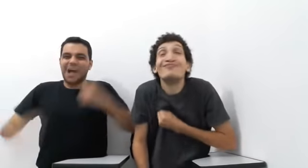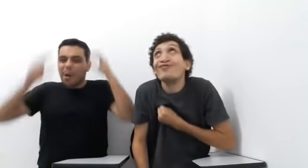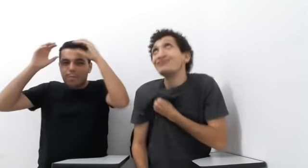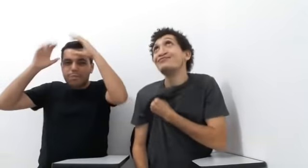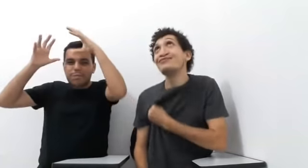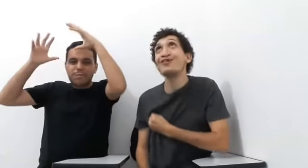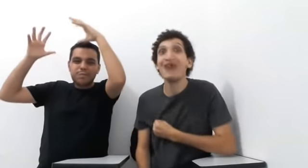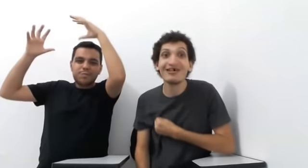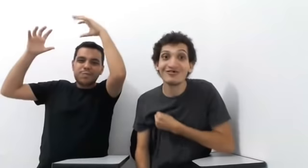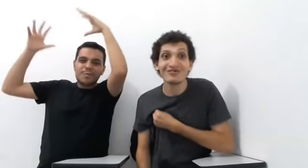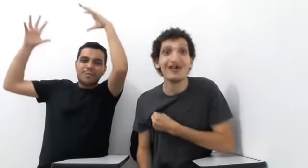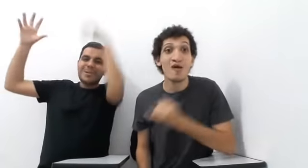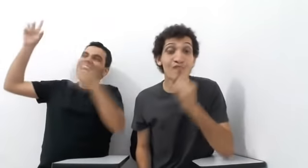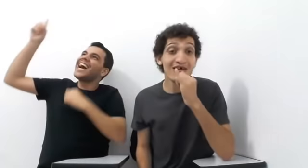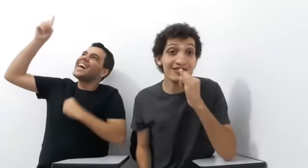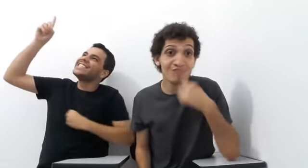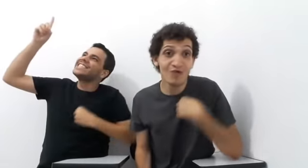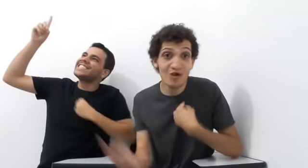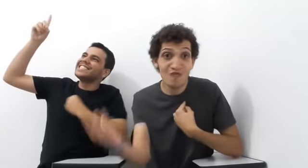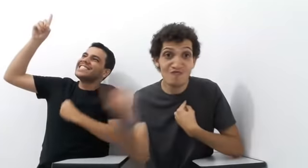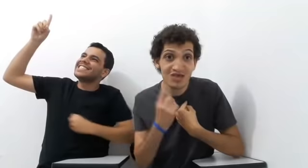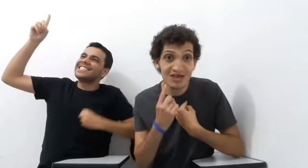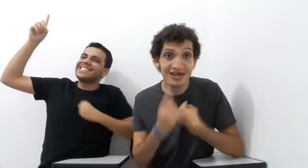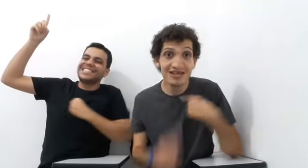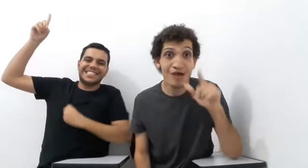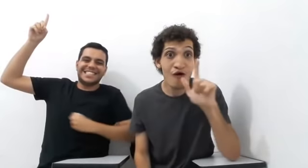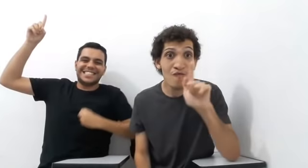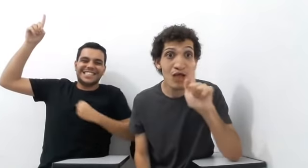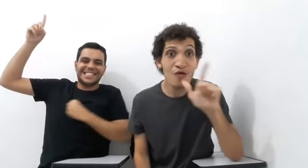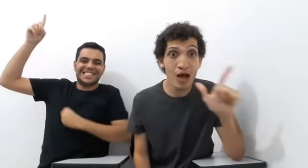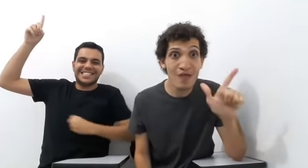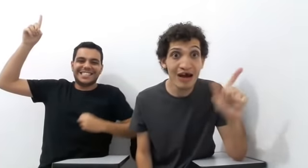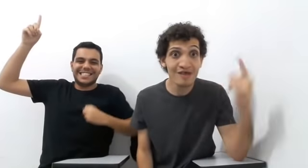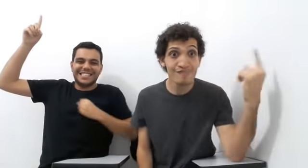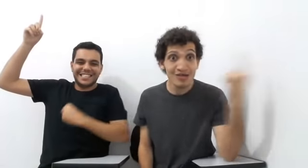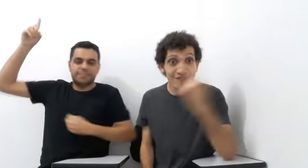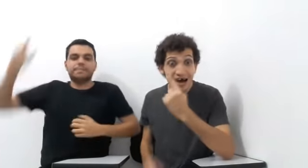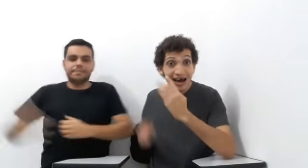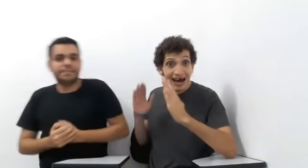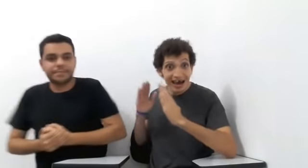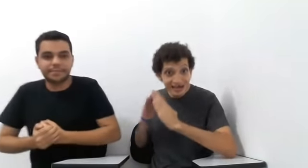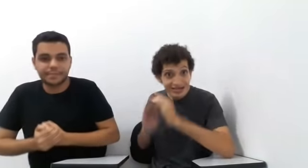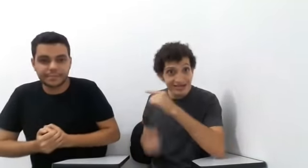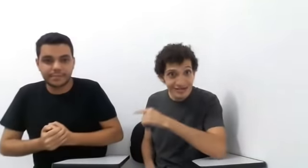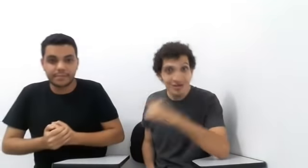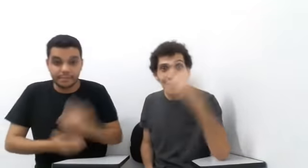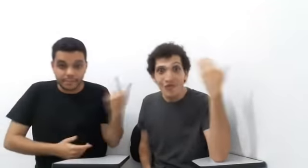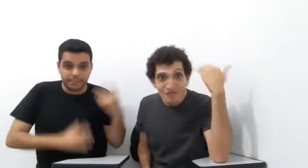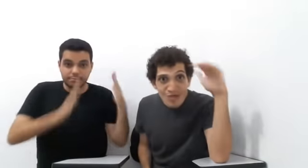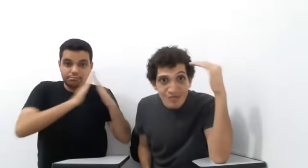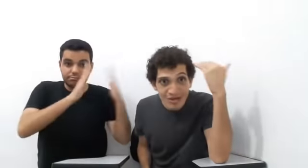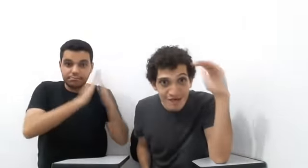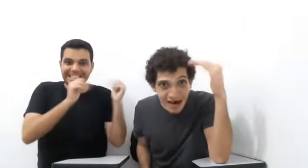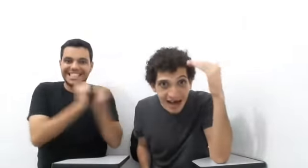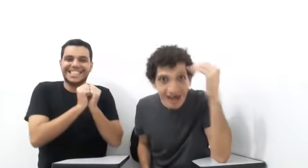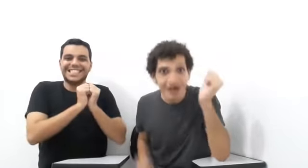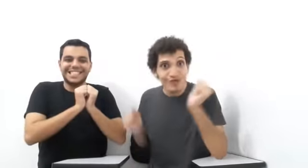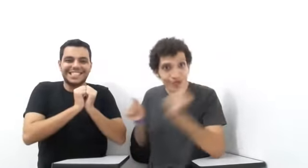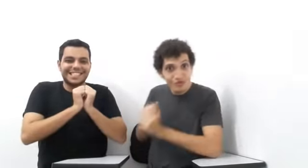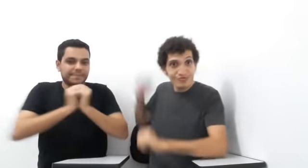Nossa, saudade. Por exemplo, eu vim aqui para Ovelha Lavradária para ficar casa aqui do Felipe Sabará, nós não com